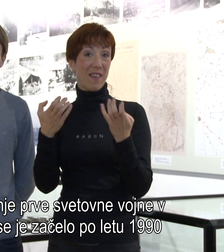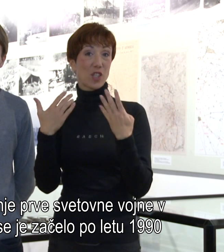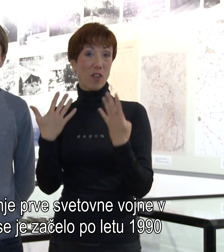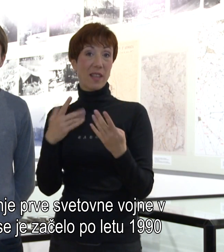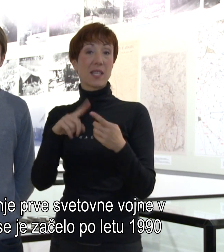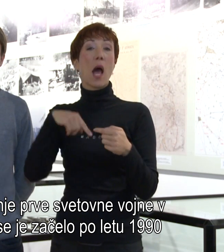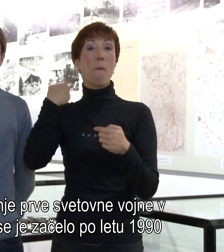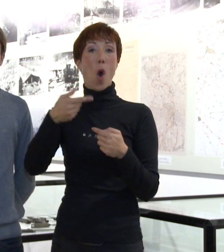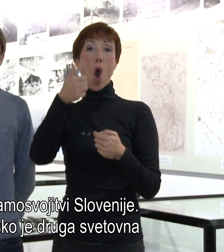Slovenije.